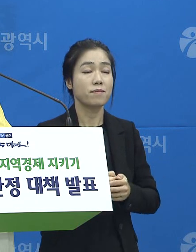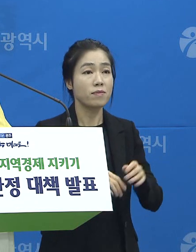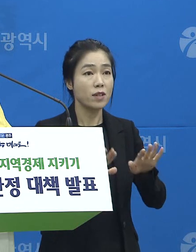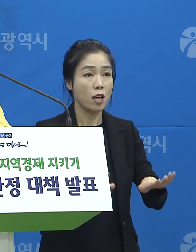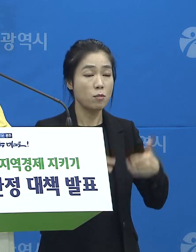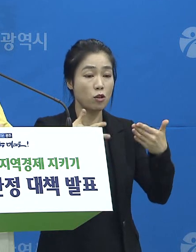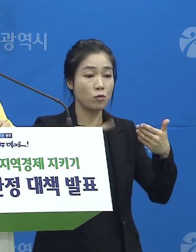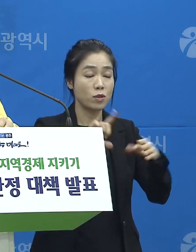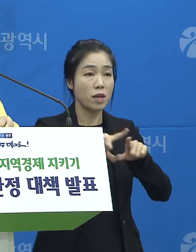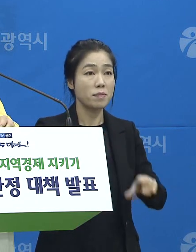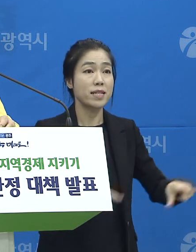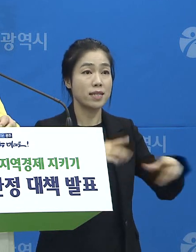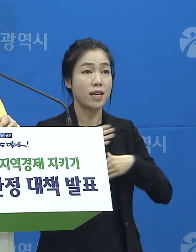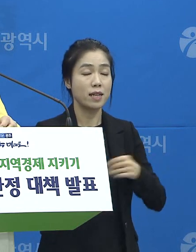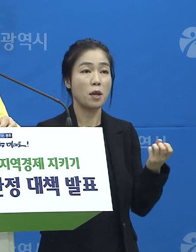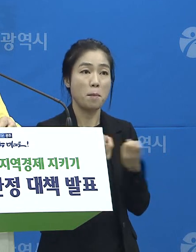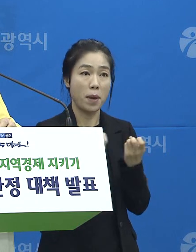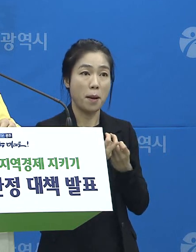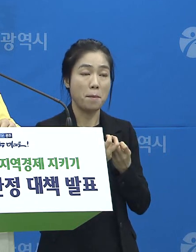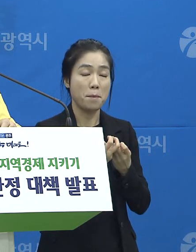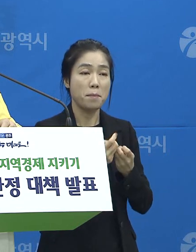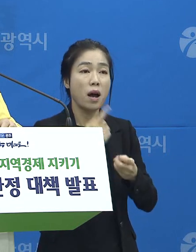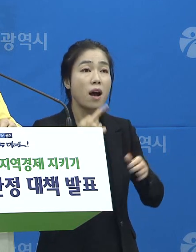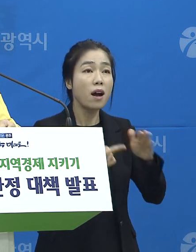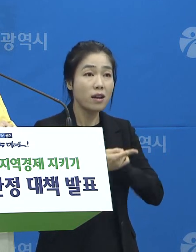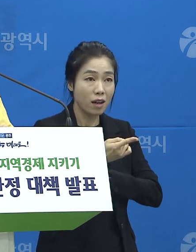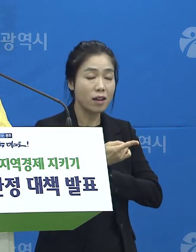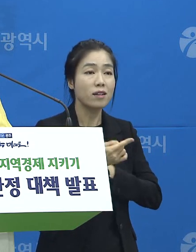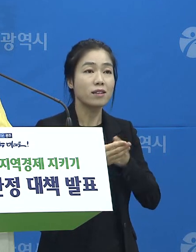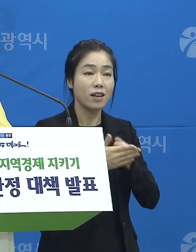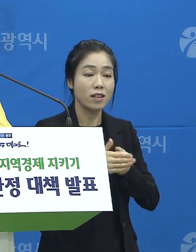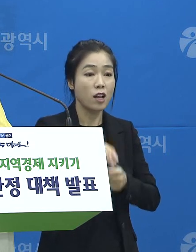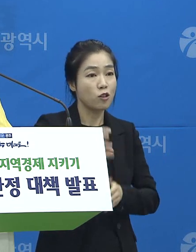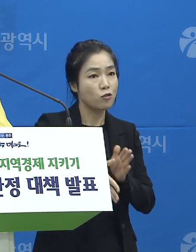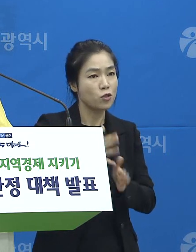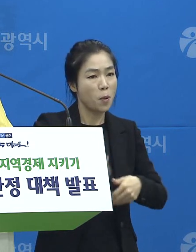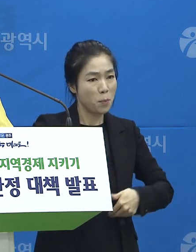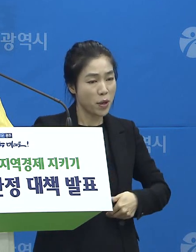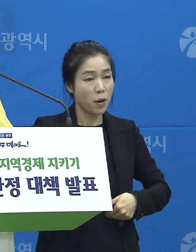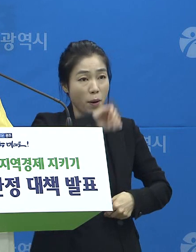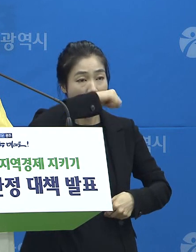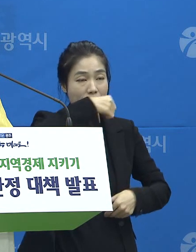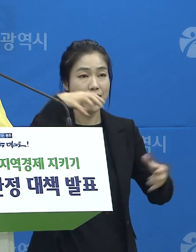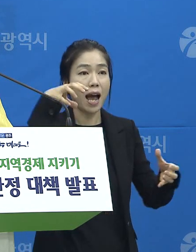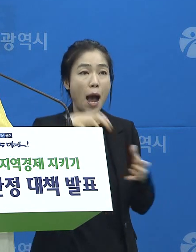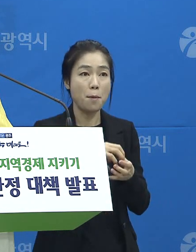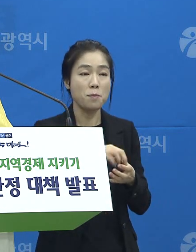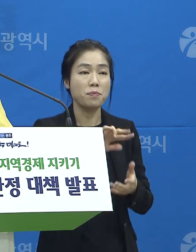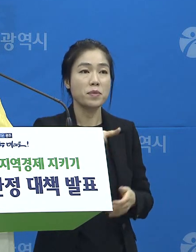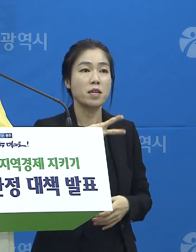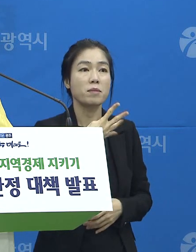이번 9차 민생안정대책 시행으로 우리 시 소요 예산은 총